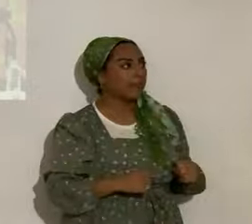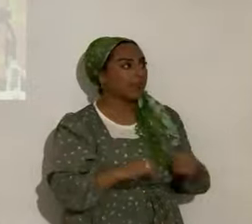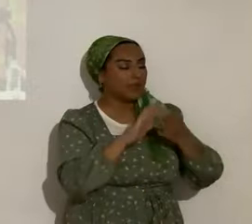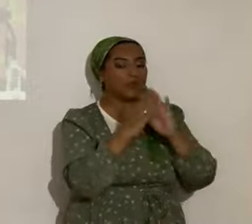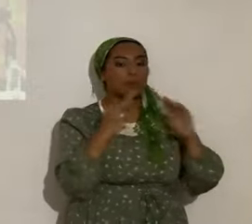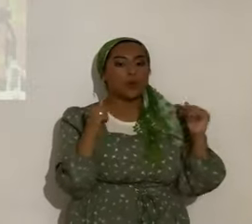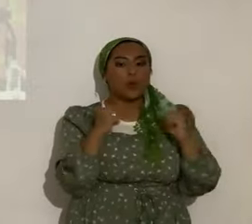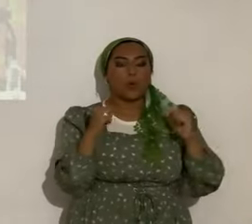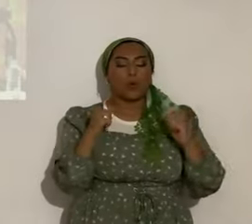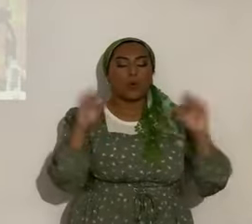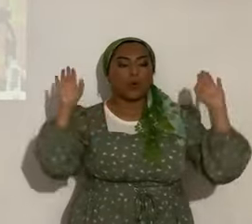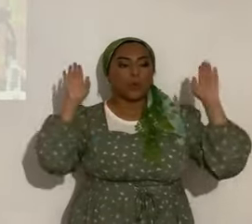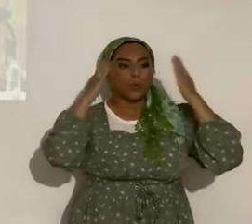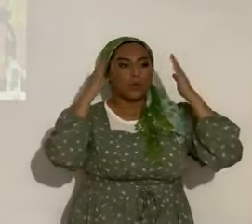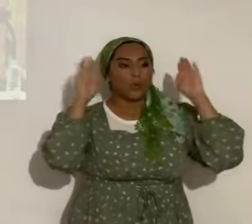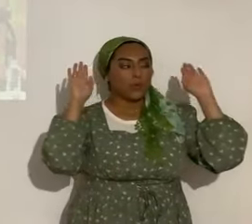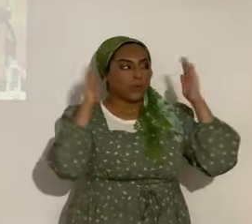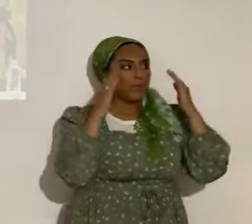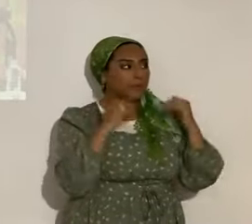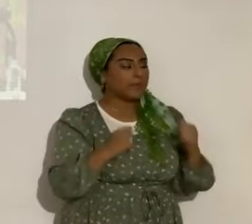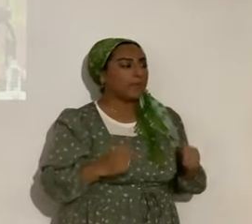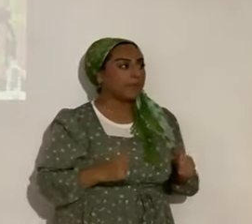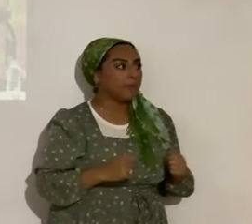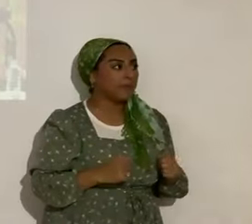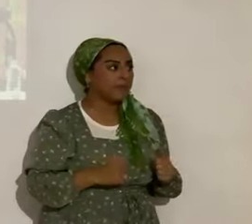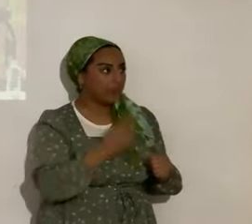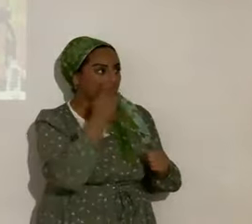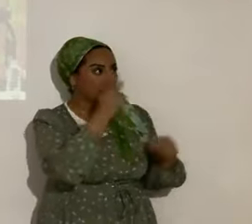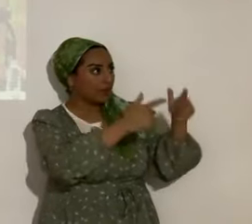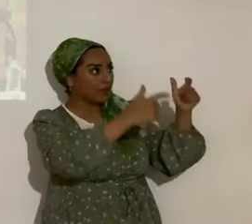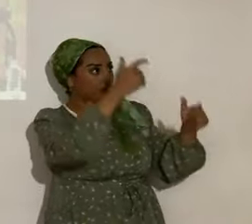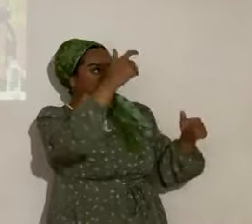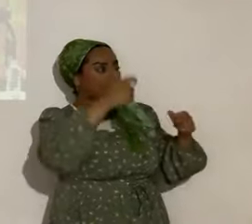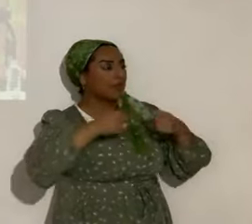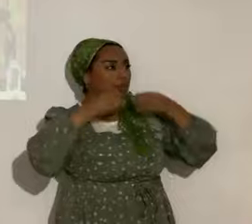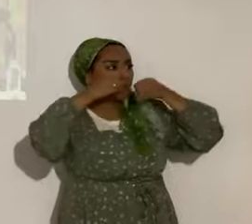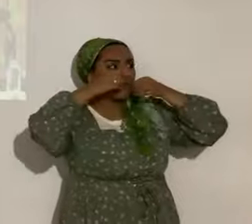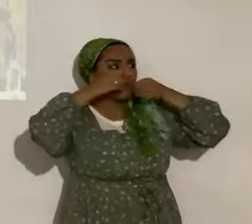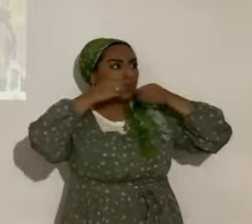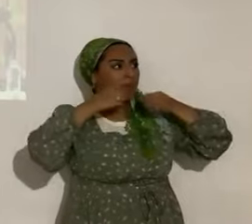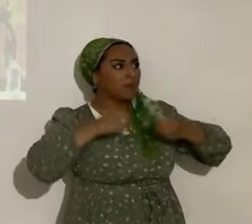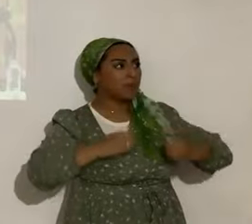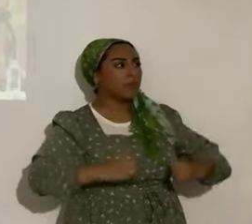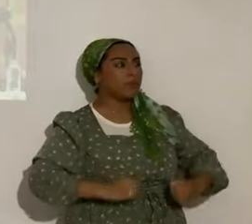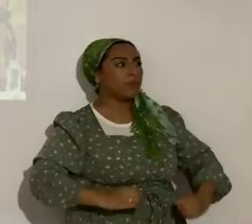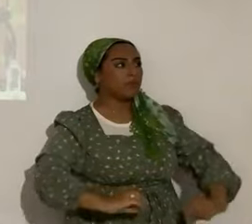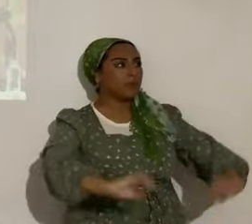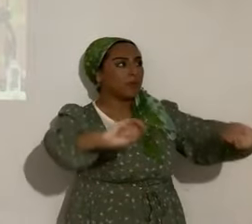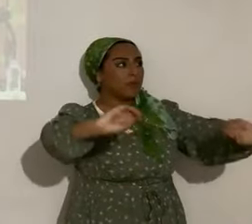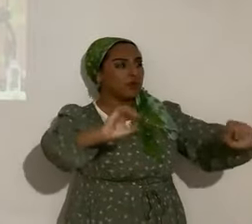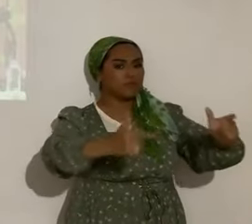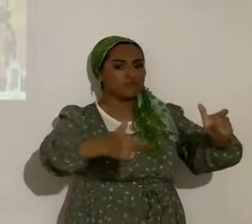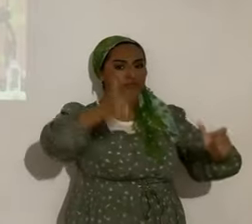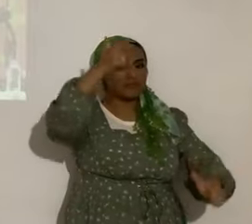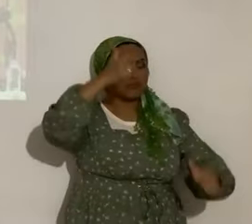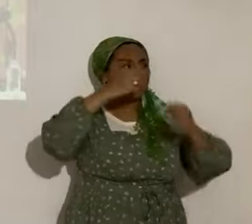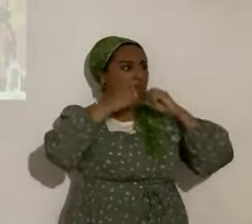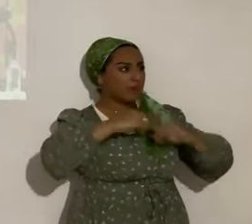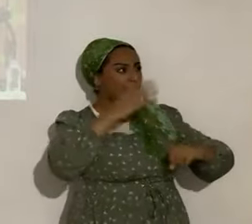así, por así decirlo. Tiene ese elefante que estás viendo, unos colmillos muy grandes. Se ven hermosos esos